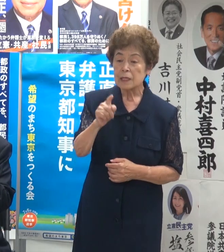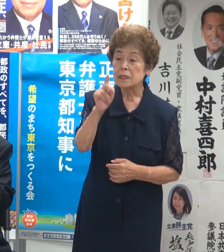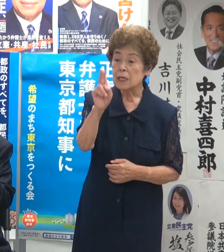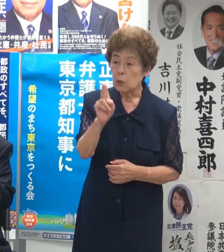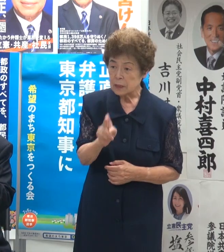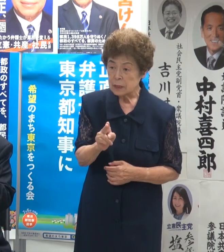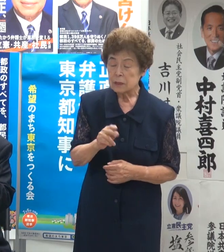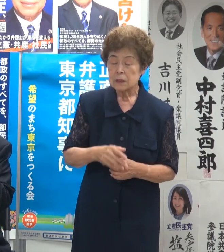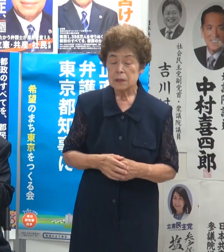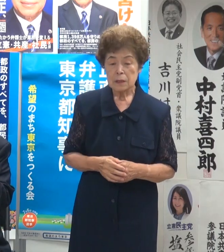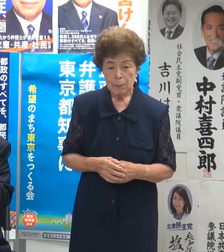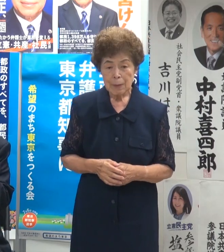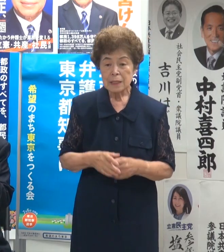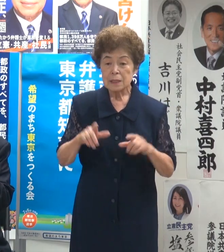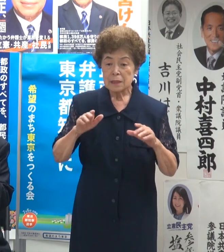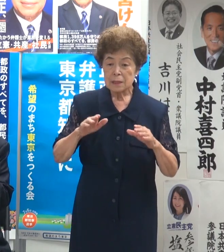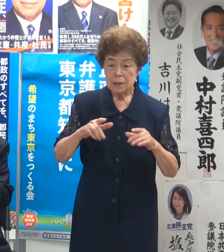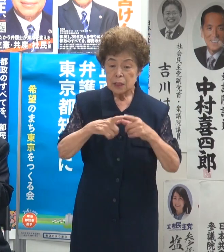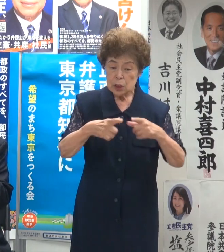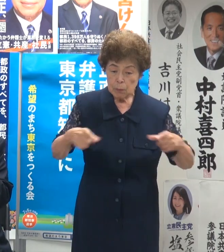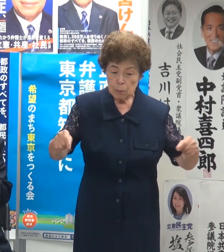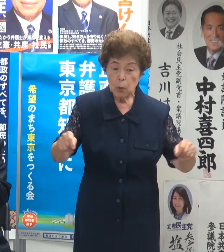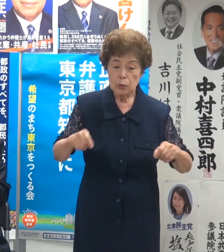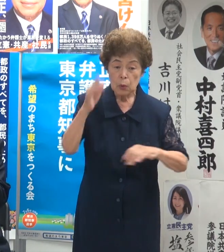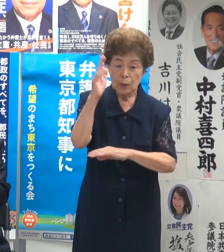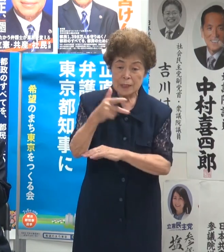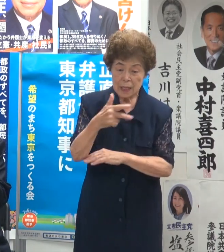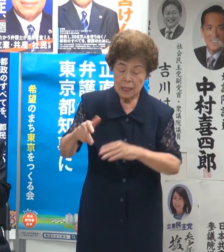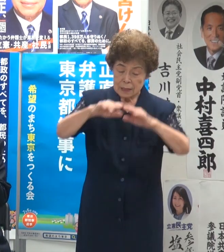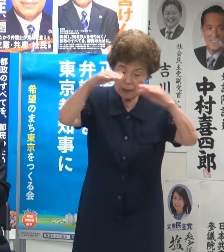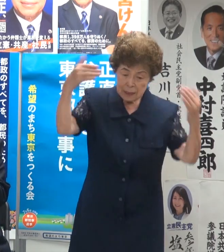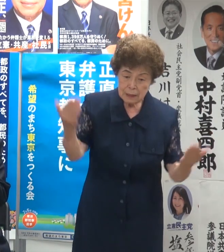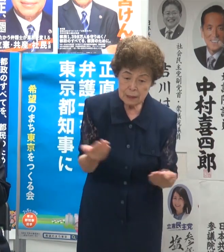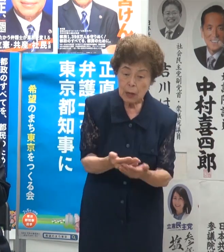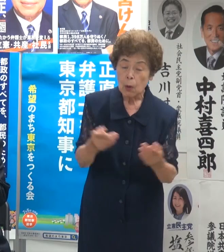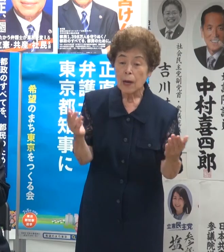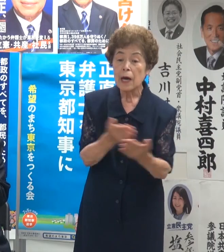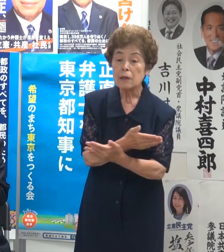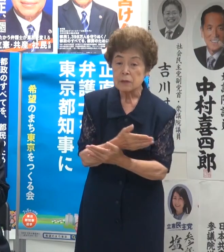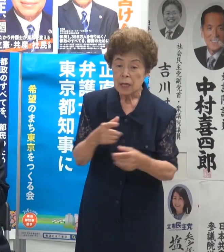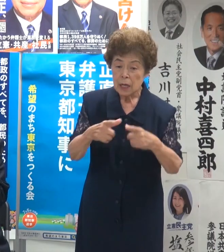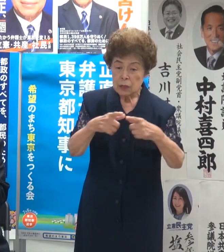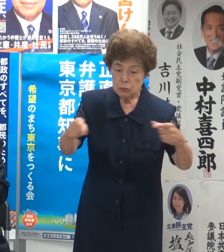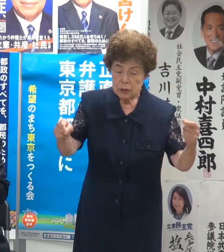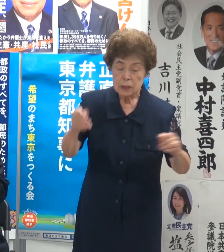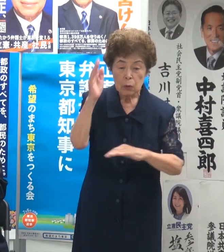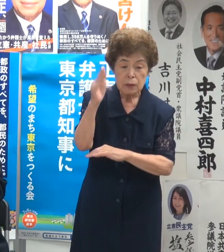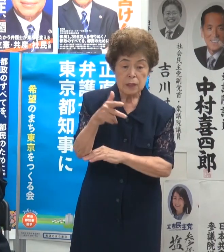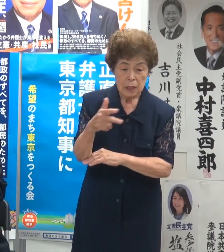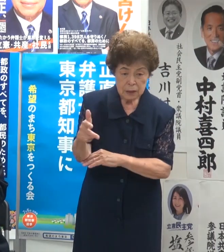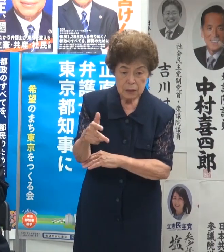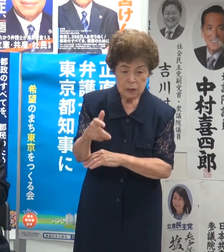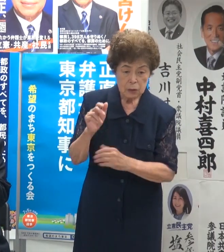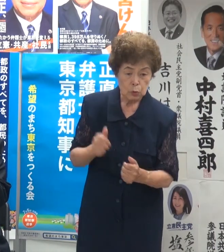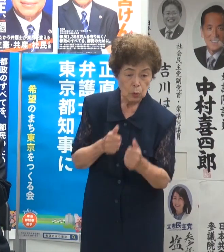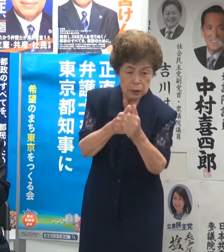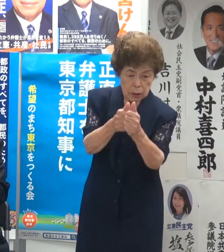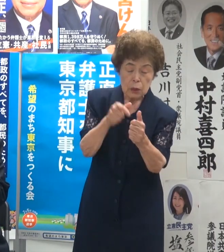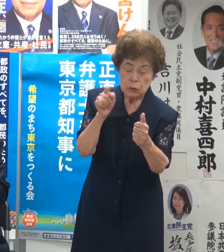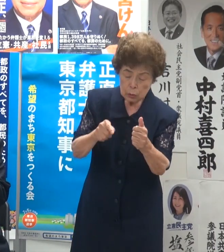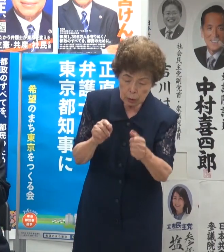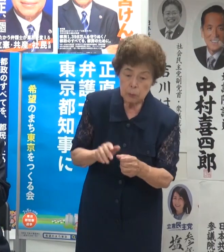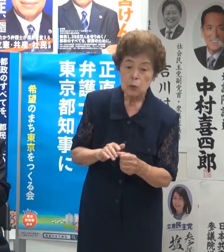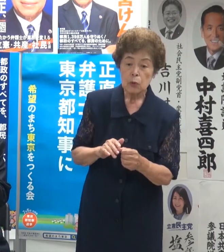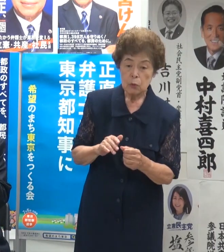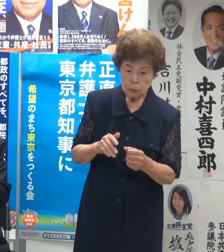っぱり日本の政治全体を変えるっていう意味ではですね、国政に挑戦する人も必要ですけど、地方自